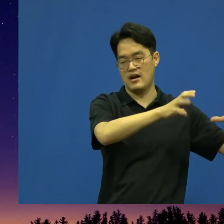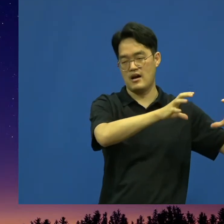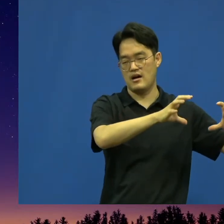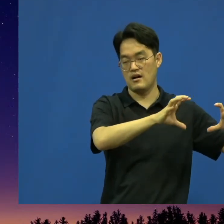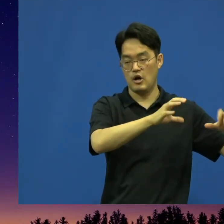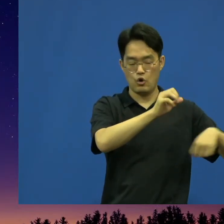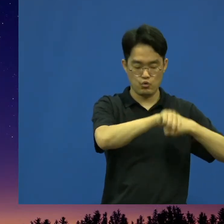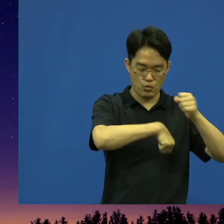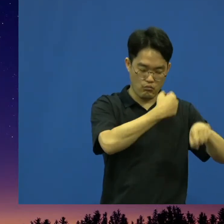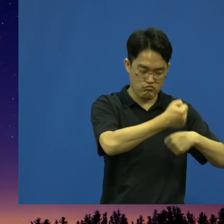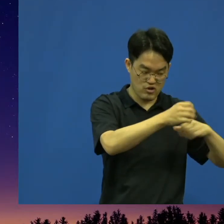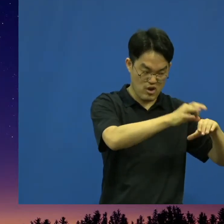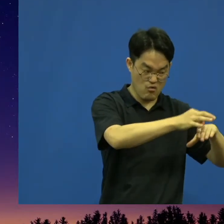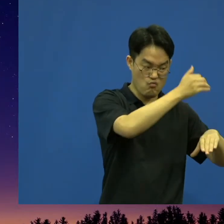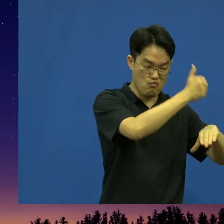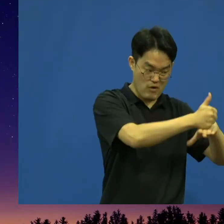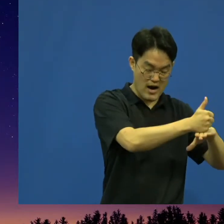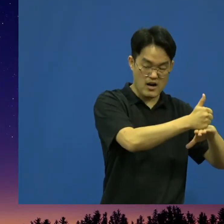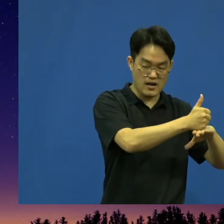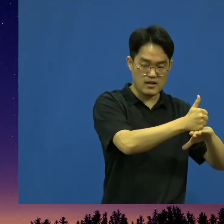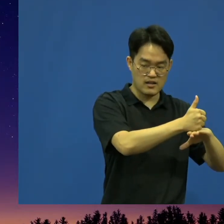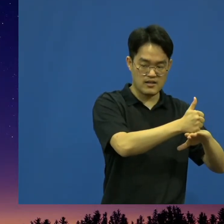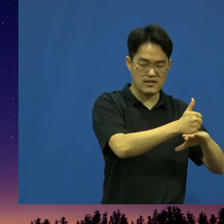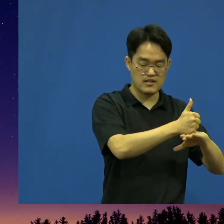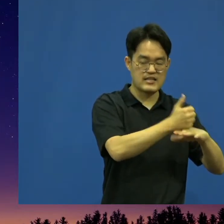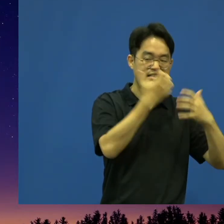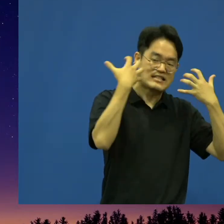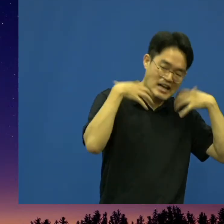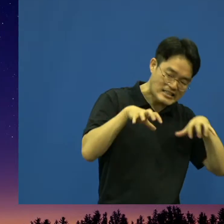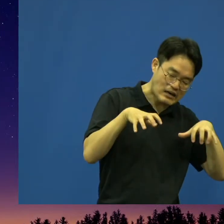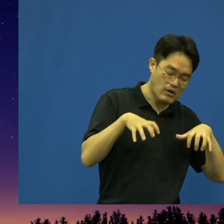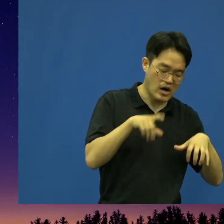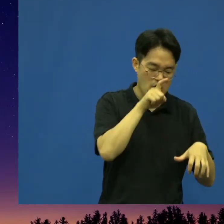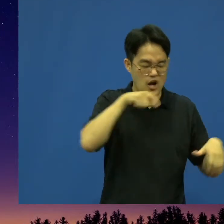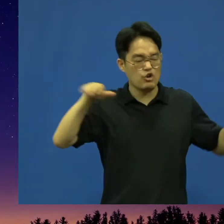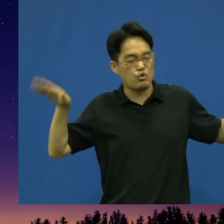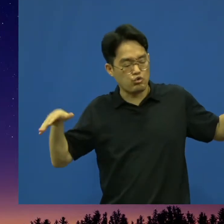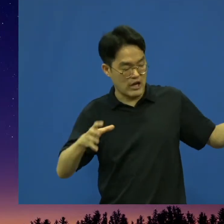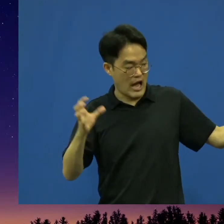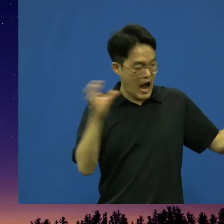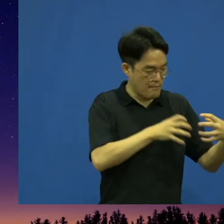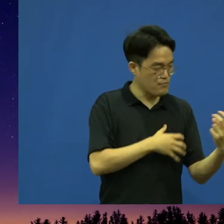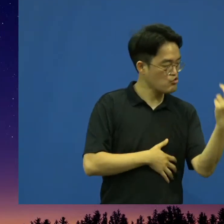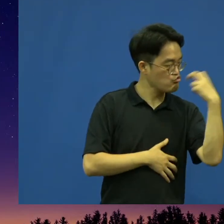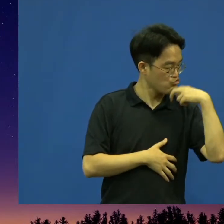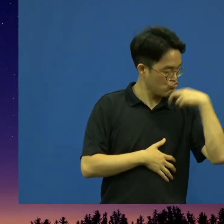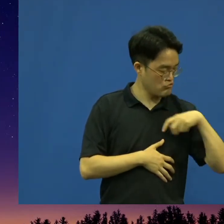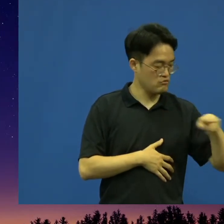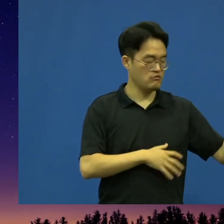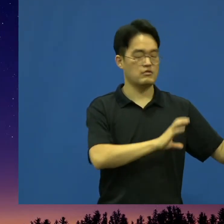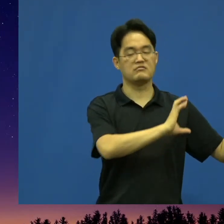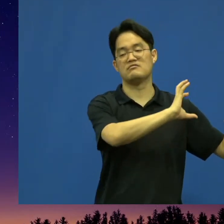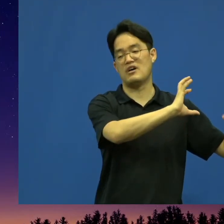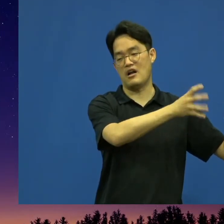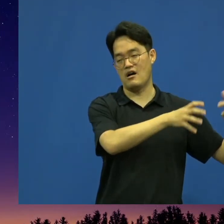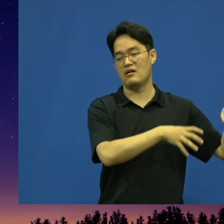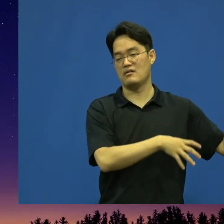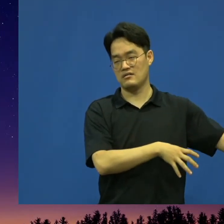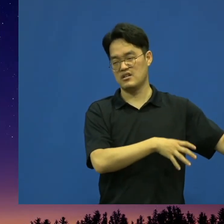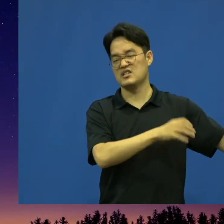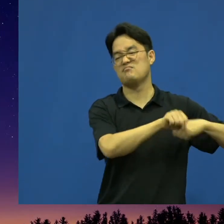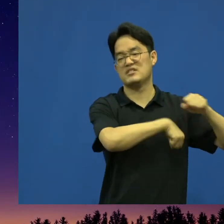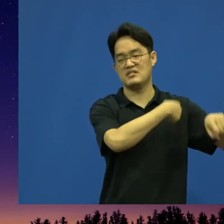사자와 새들의 왕인 독수리를 상징하는 바로 이